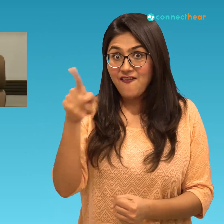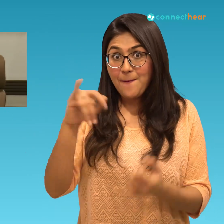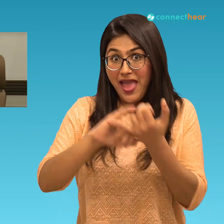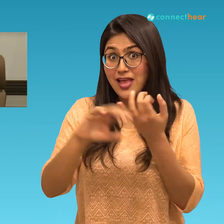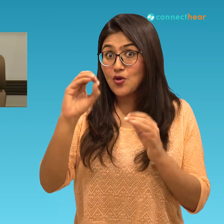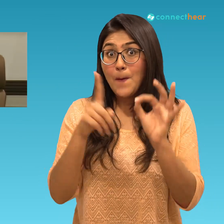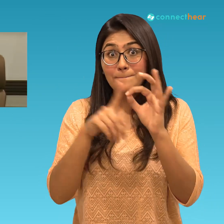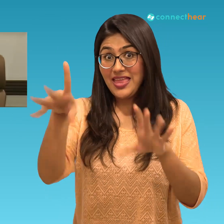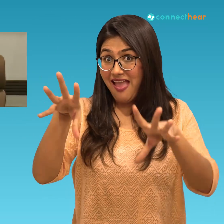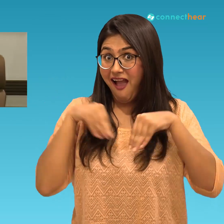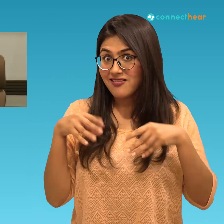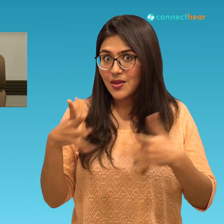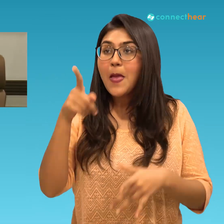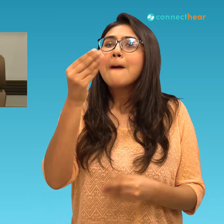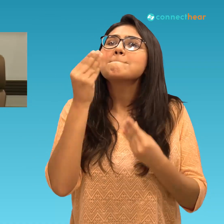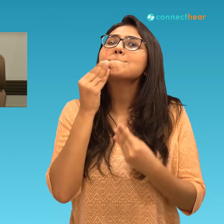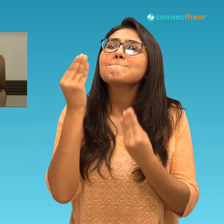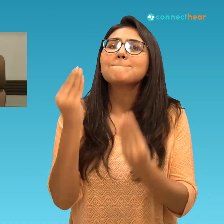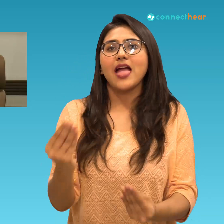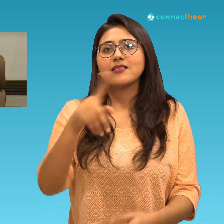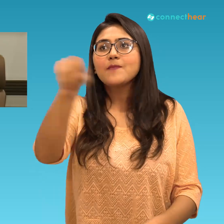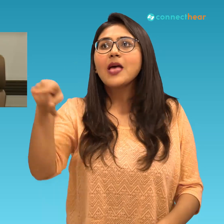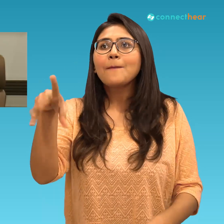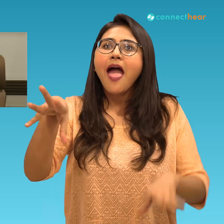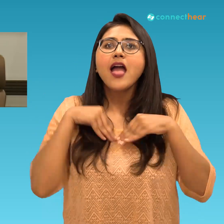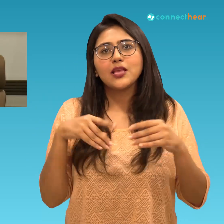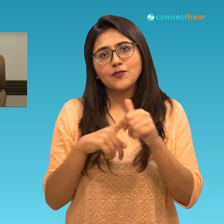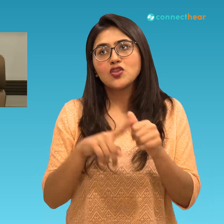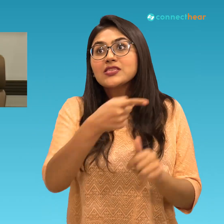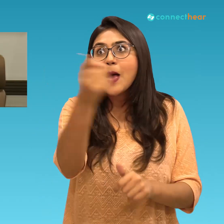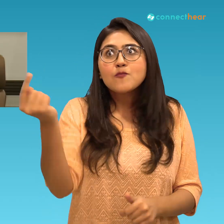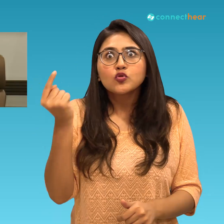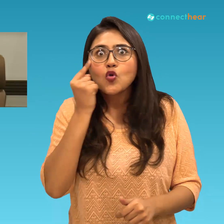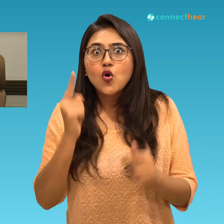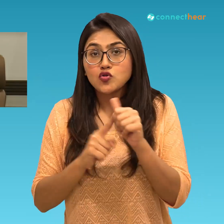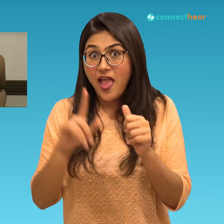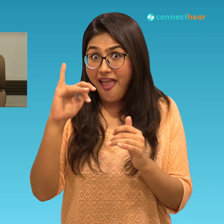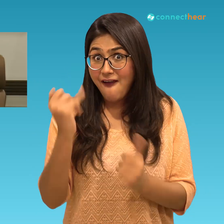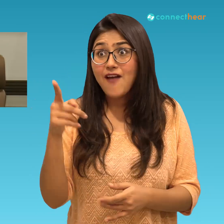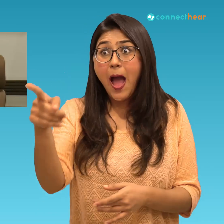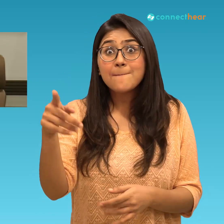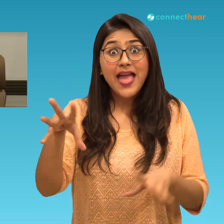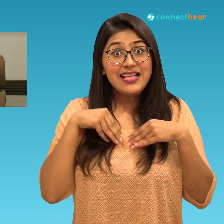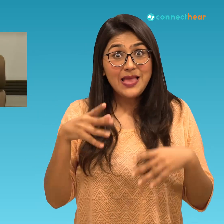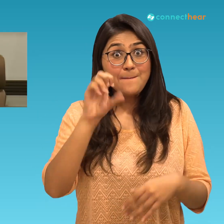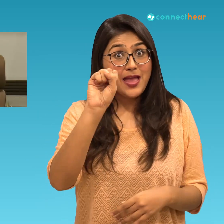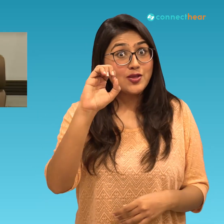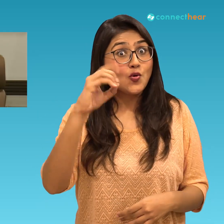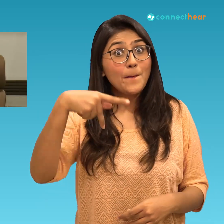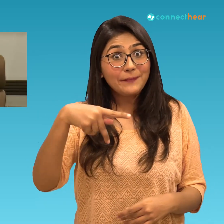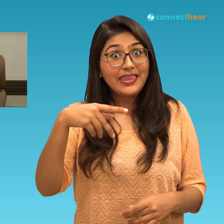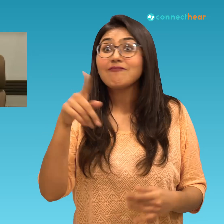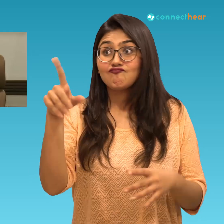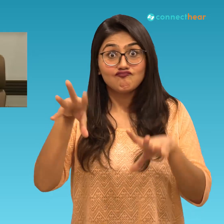पे कान हो जाने चाहिए कि अगर आपके SOPs फॉलो न करने की वजह से आपके इलाके